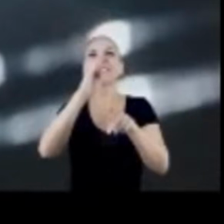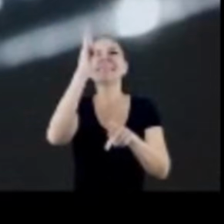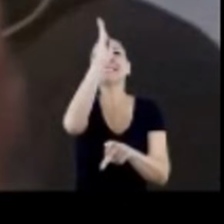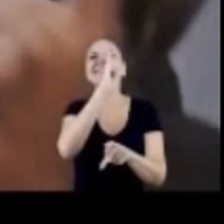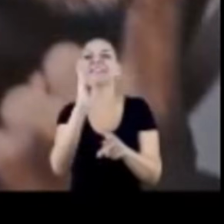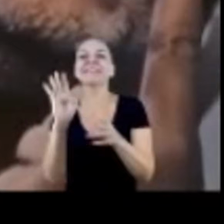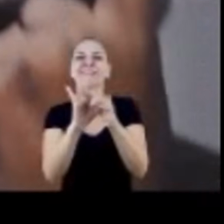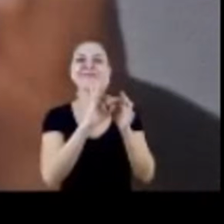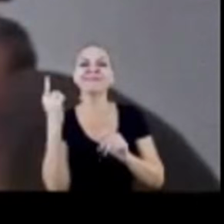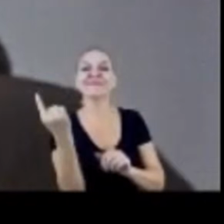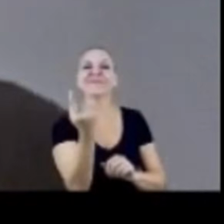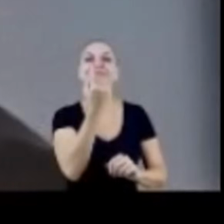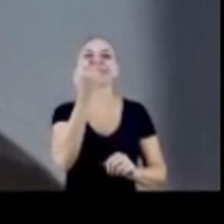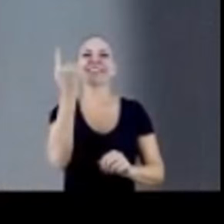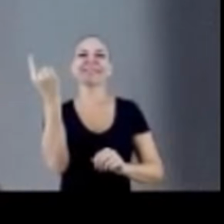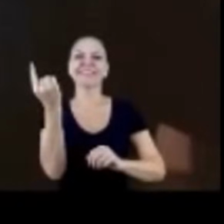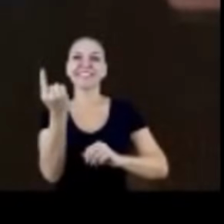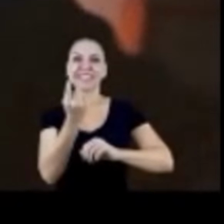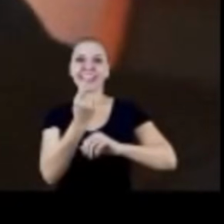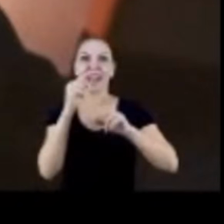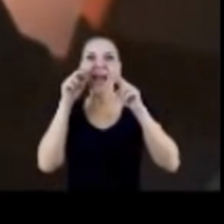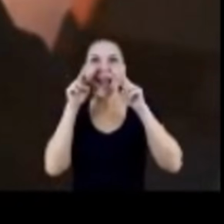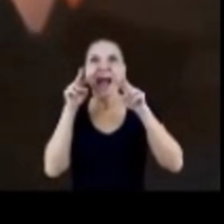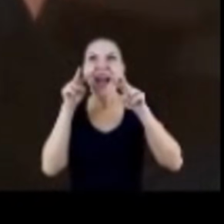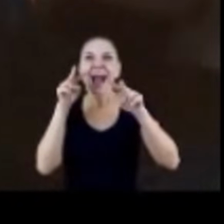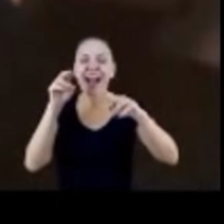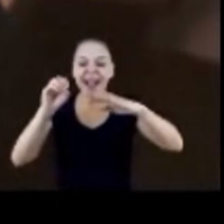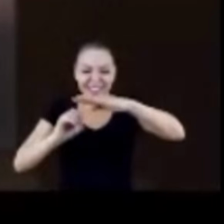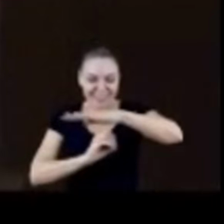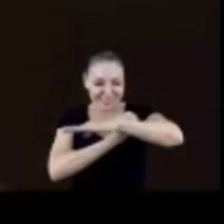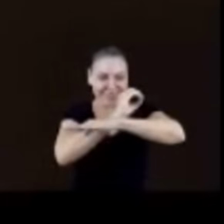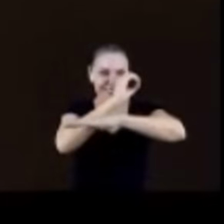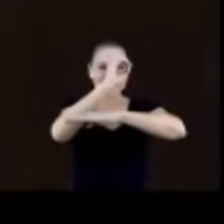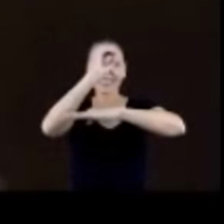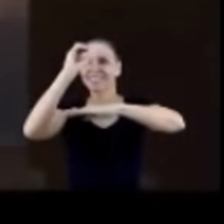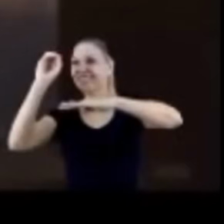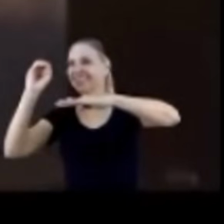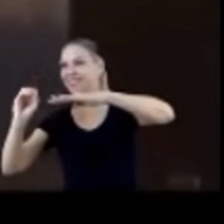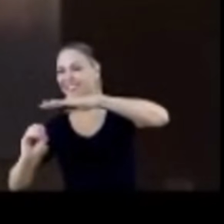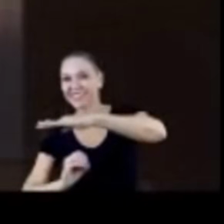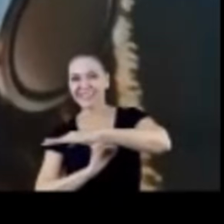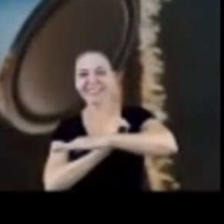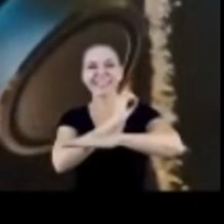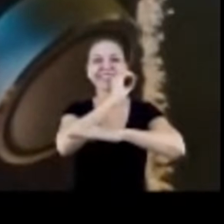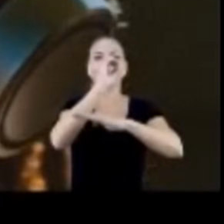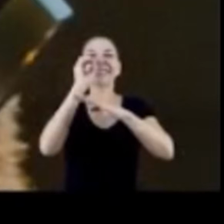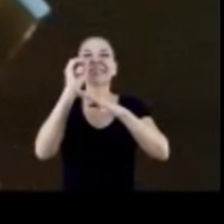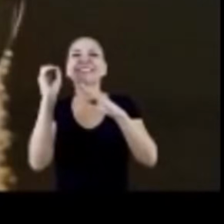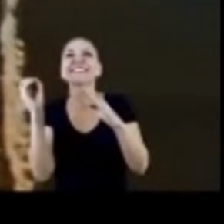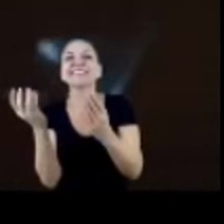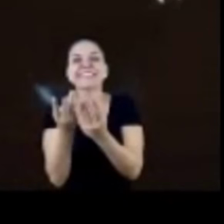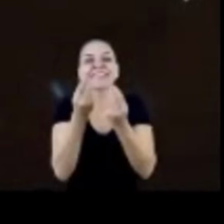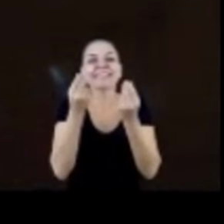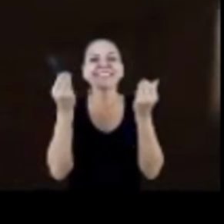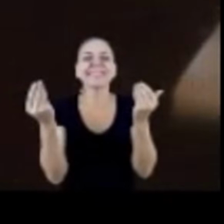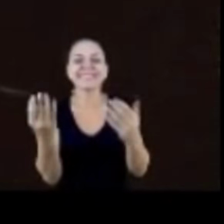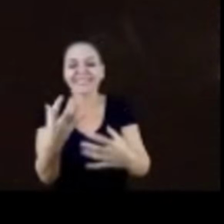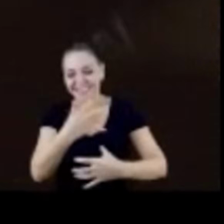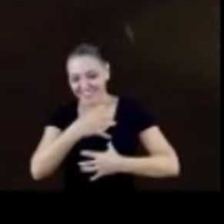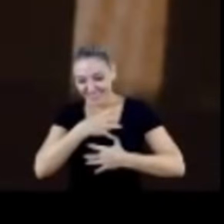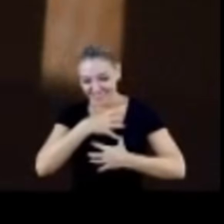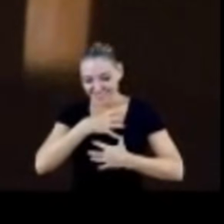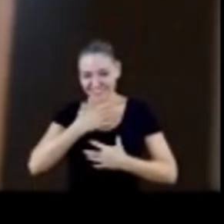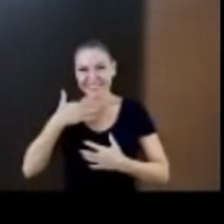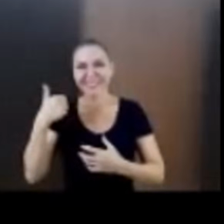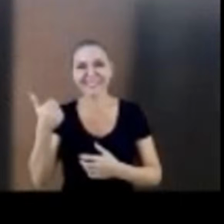o Brasil e um só povo. Quero ver um novo dia, dá pra ver